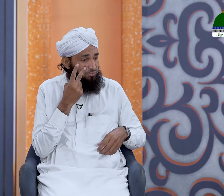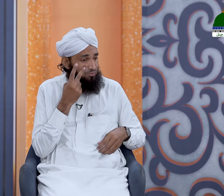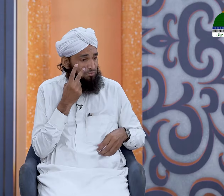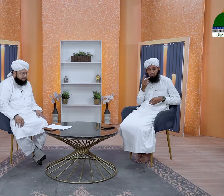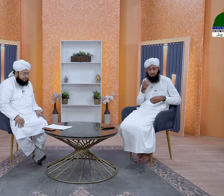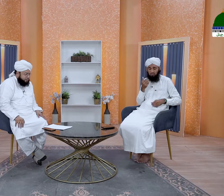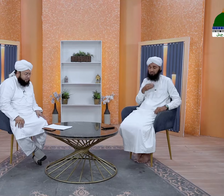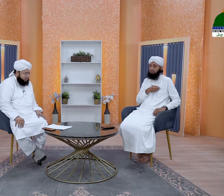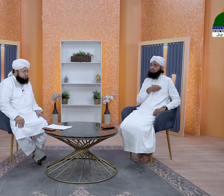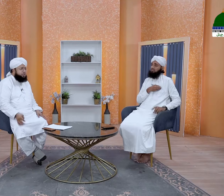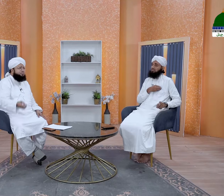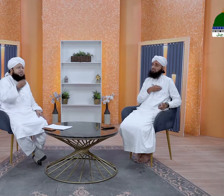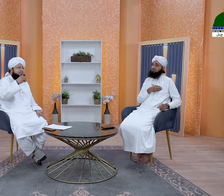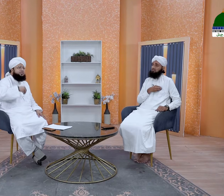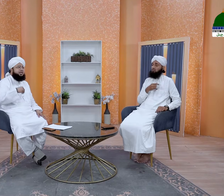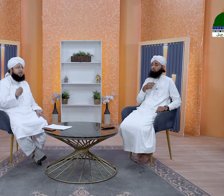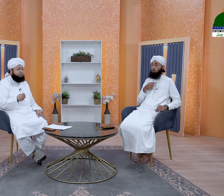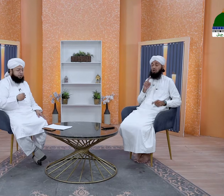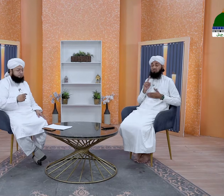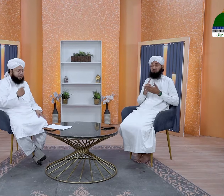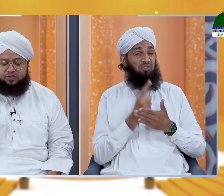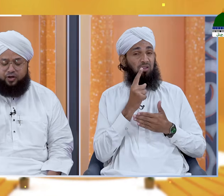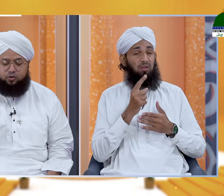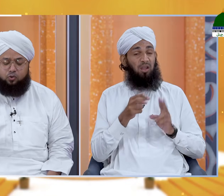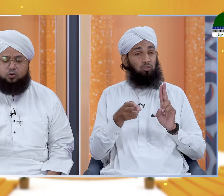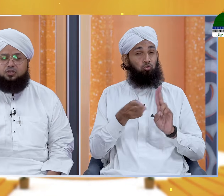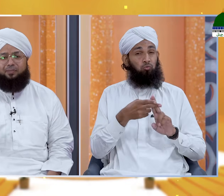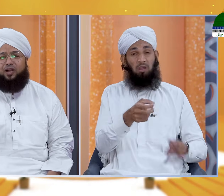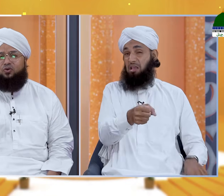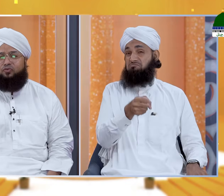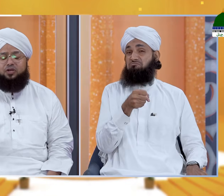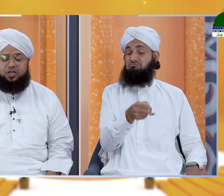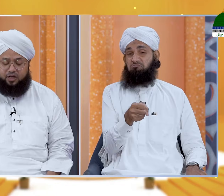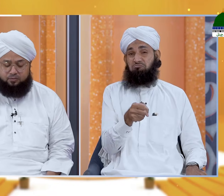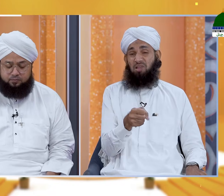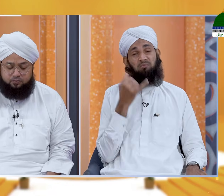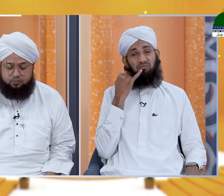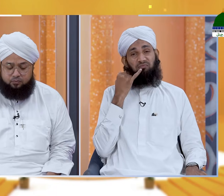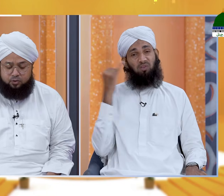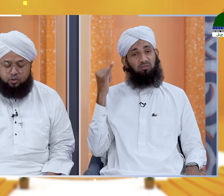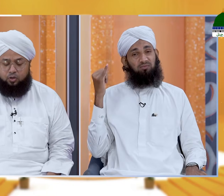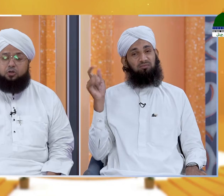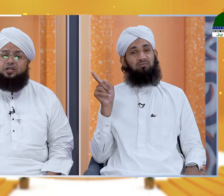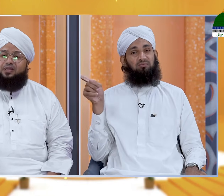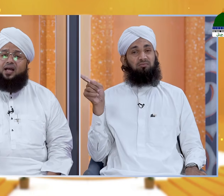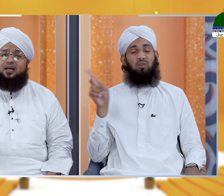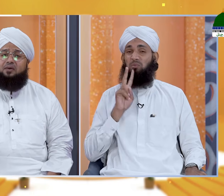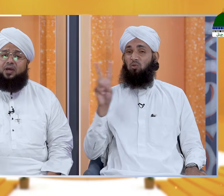ہے؟ اس نے اپنے سب سے قریبی بیسٹ فرینڈ کو، جمال کو فون کیا اور اس نے بتایا کہ میرے